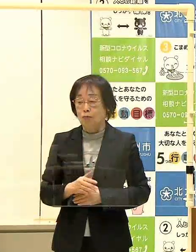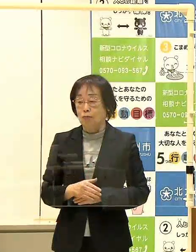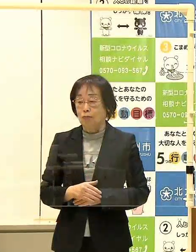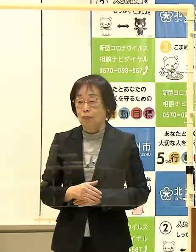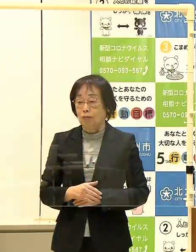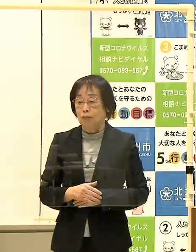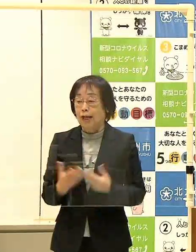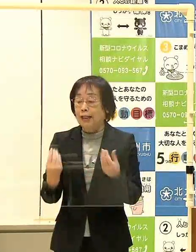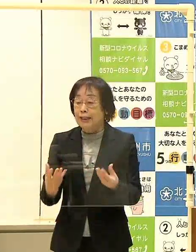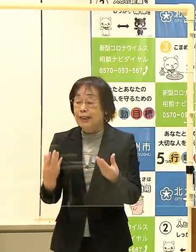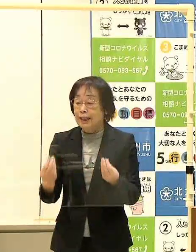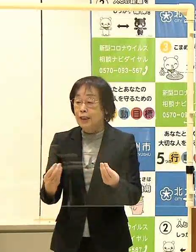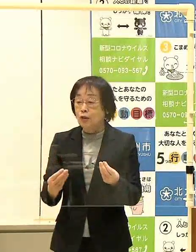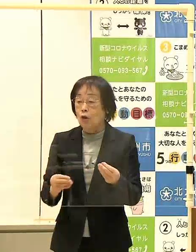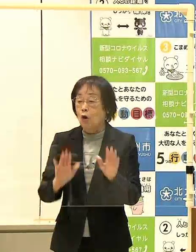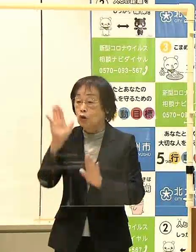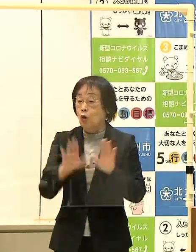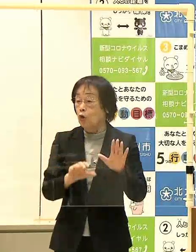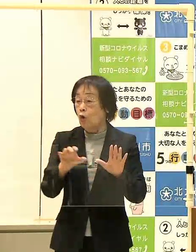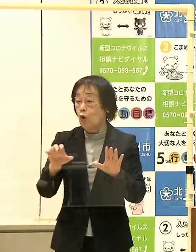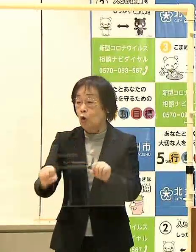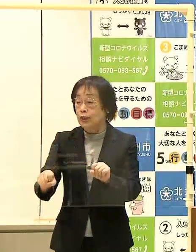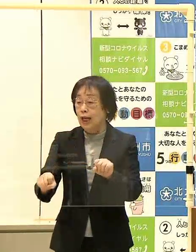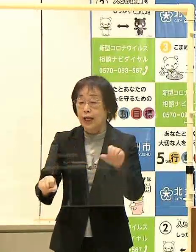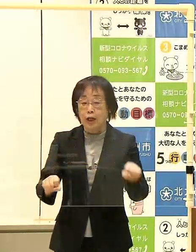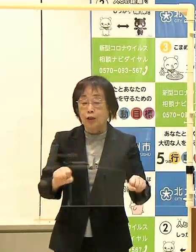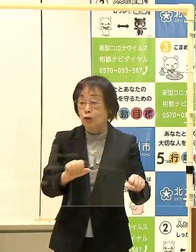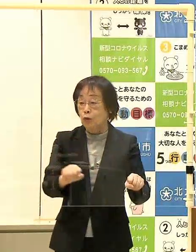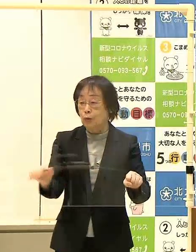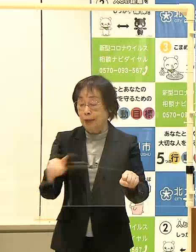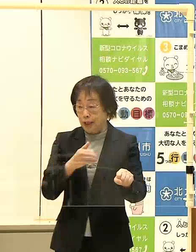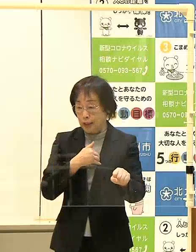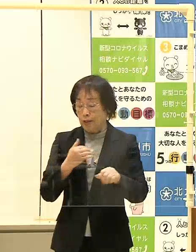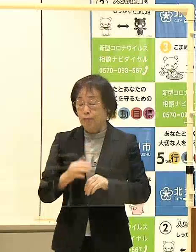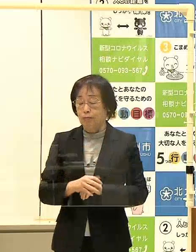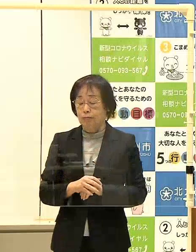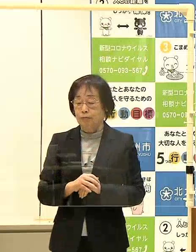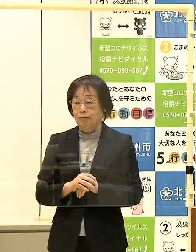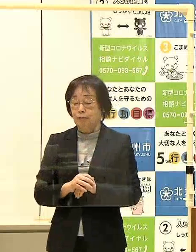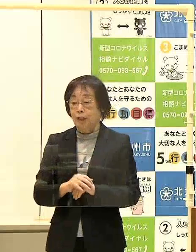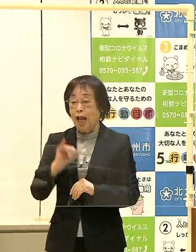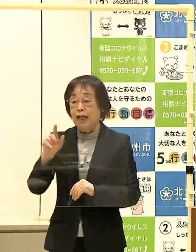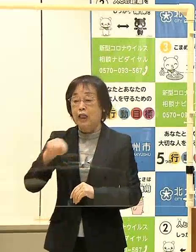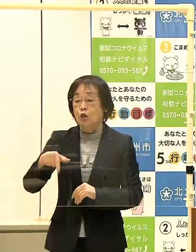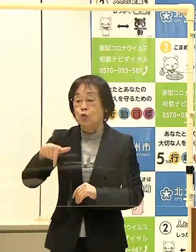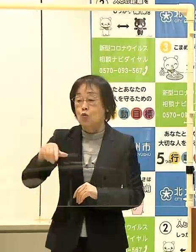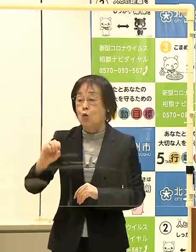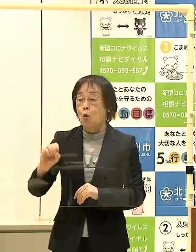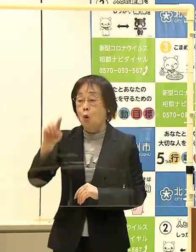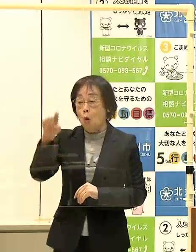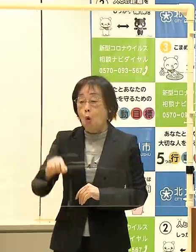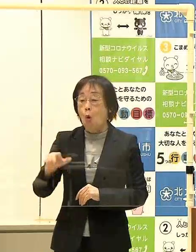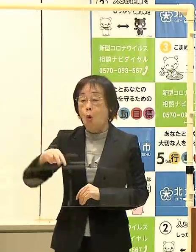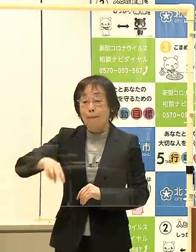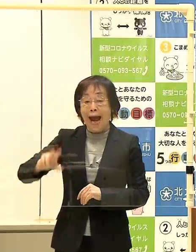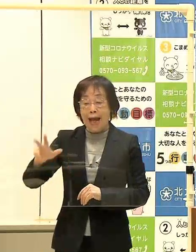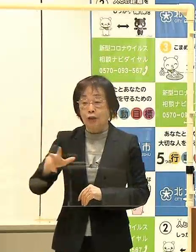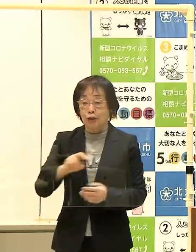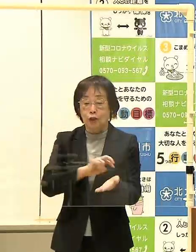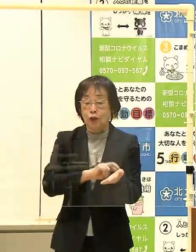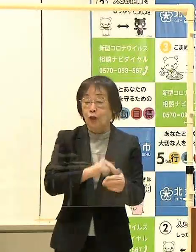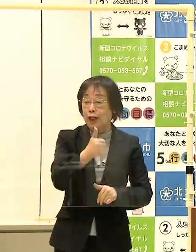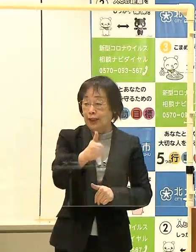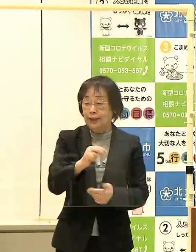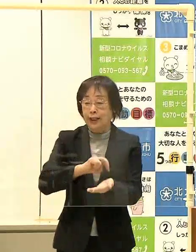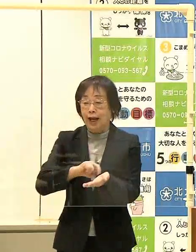時に陥っておりますそしてまたのインフォーマルでありますけれども医師や看護師など医療